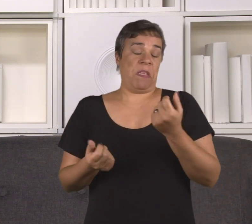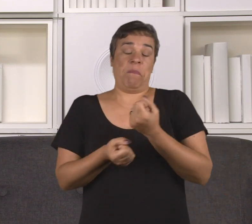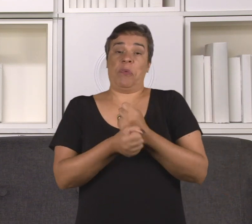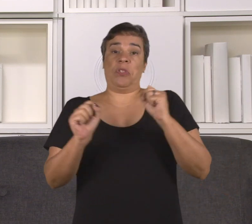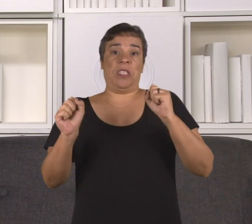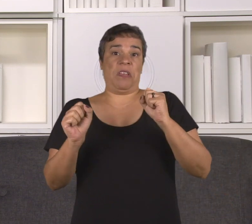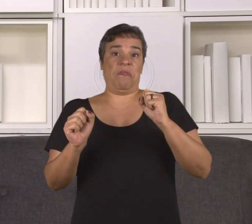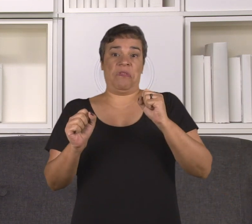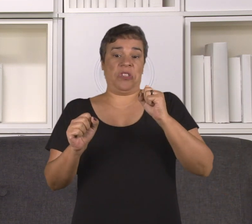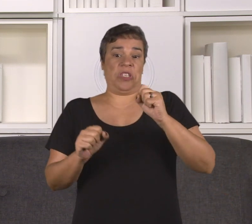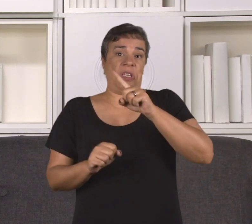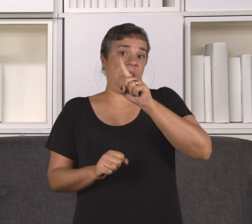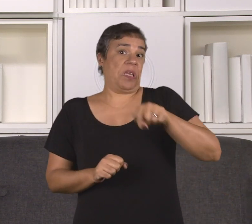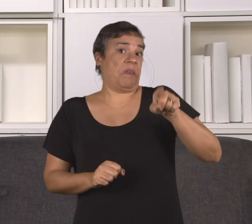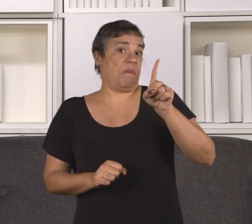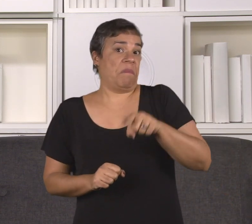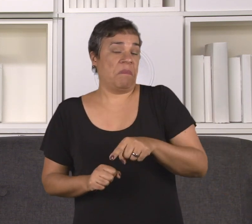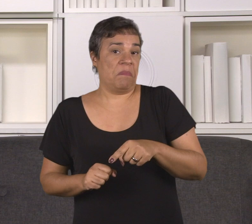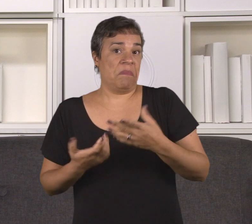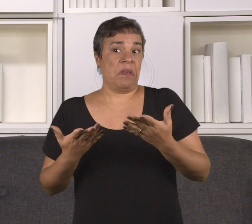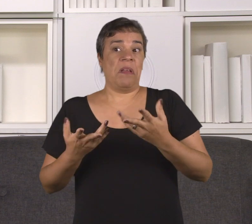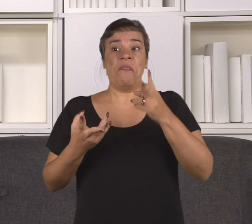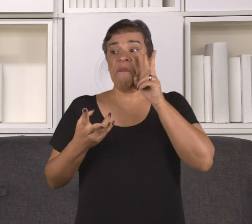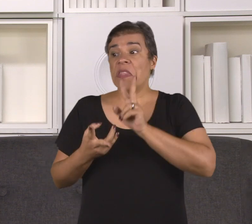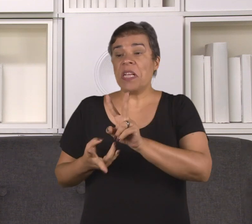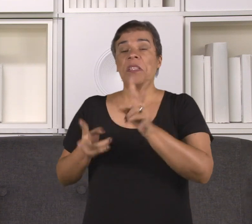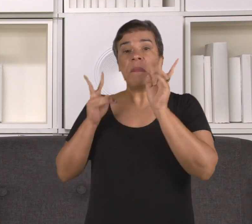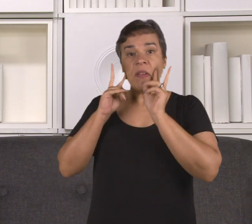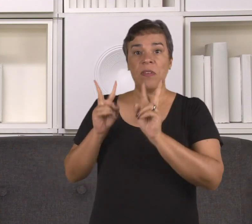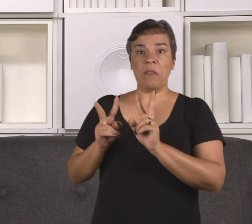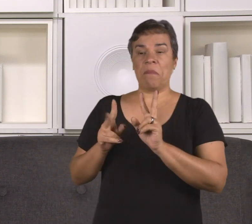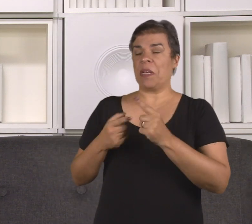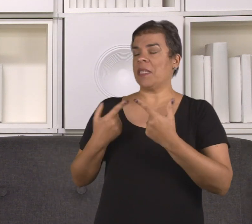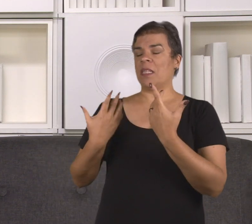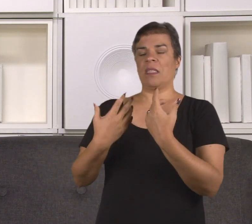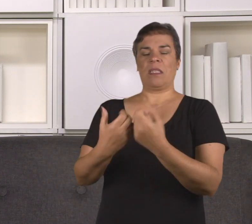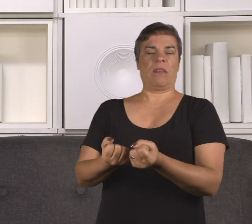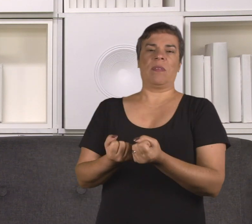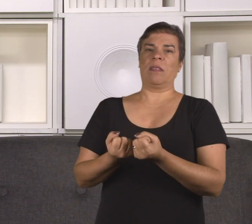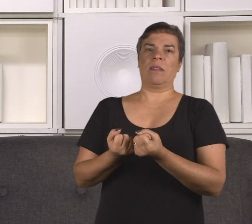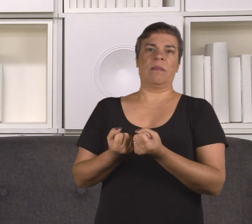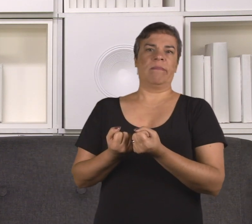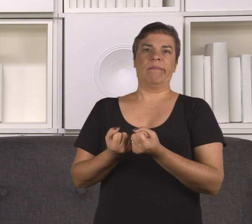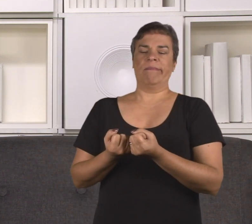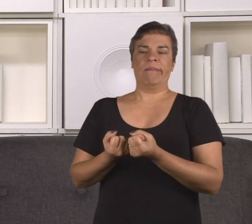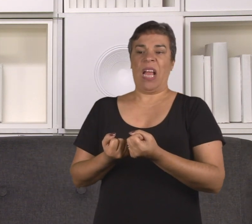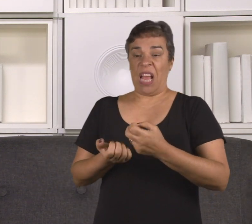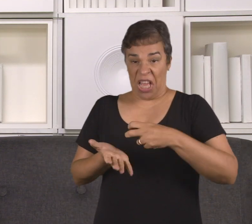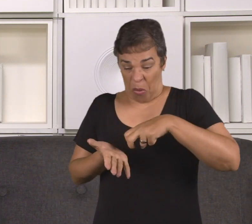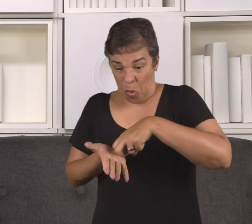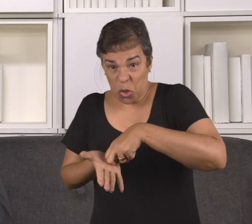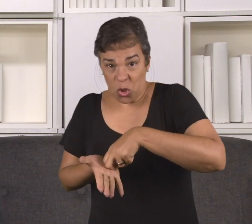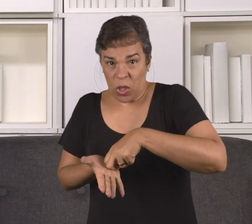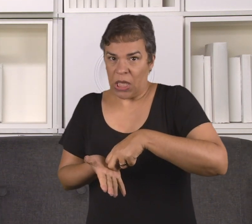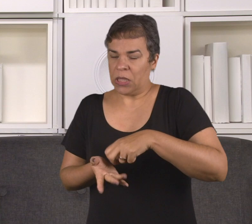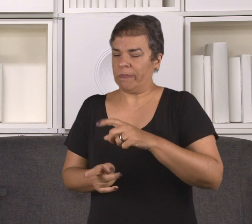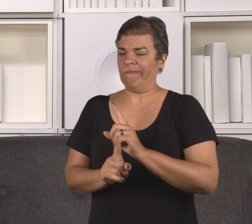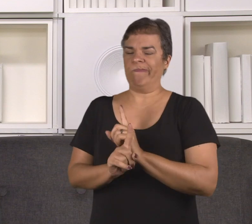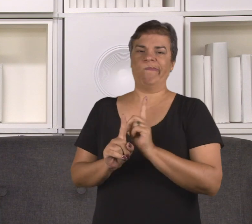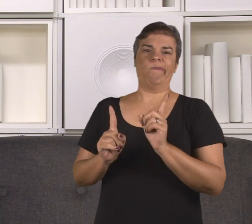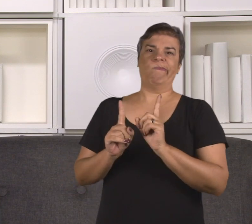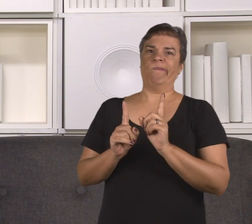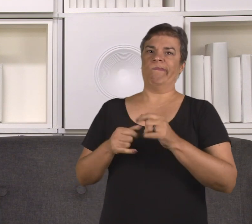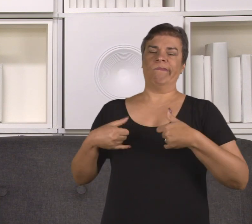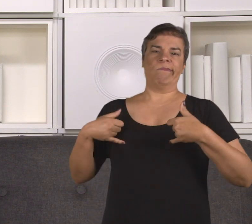repetidas vezes e por várias testemunhas, mas eles se recusam a cair de joelhos diante de Jesus